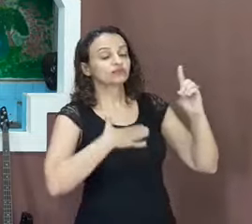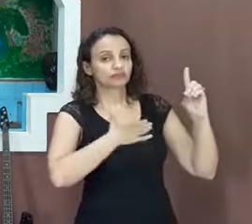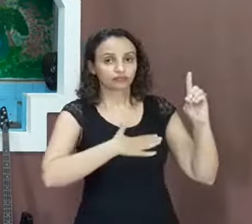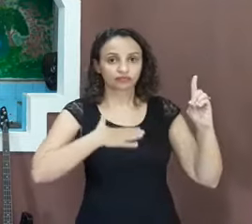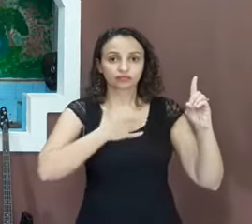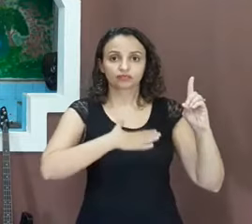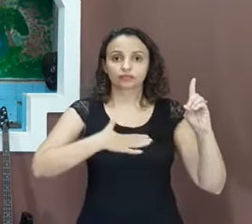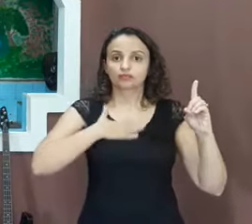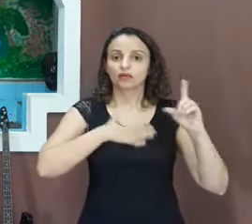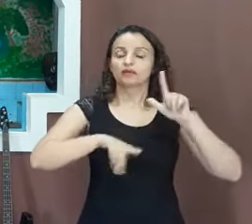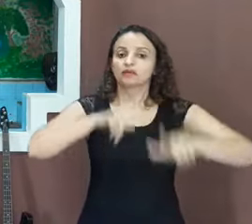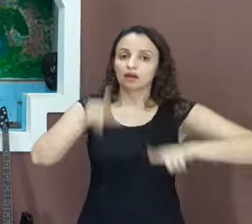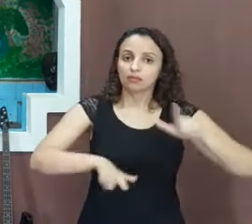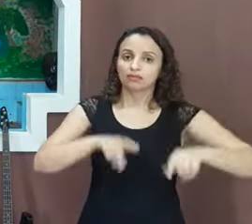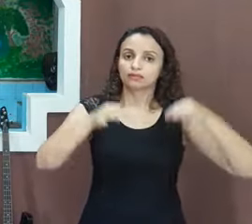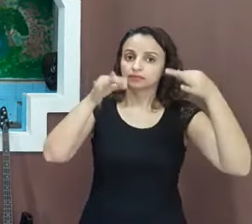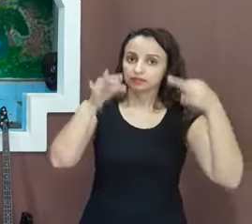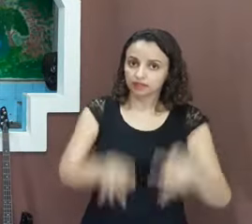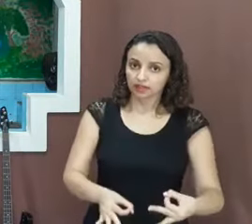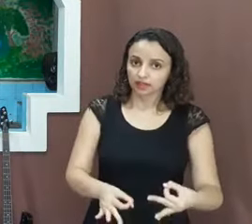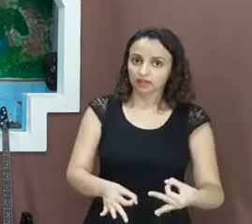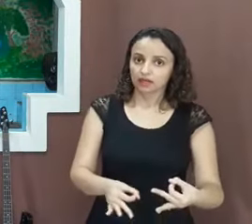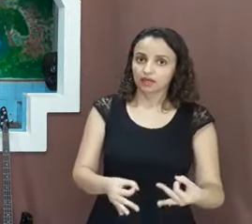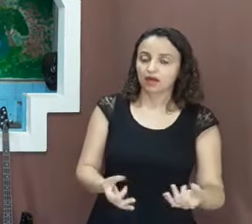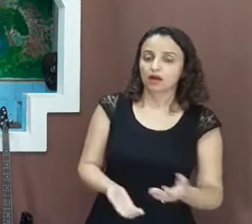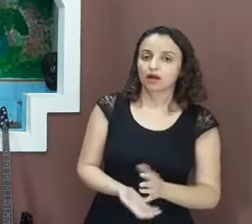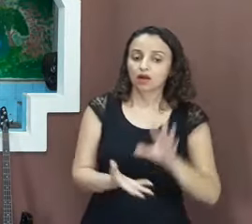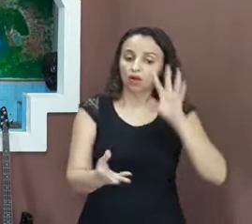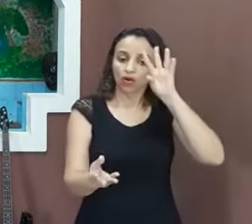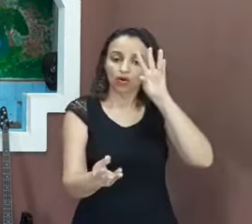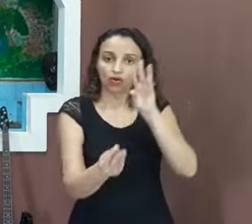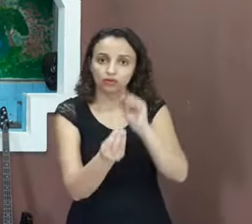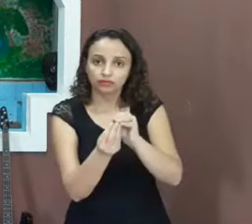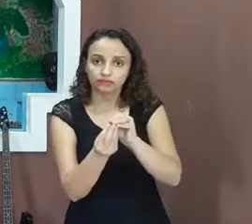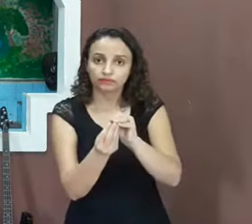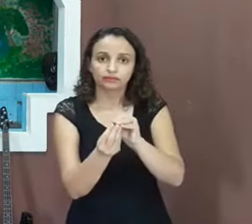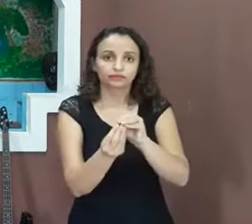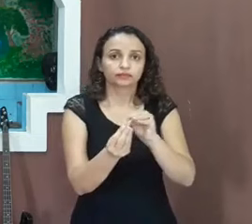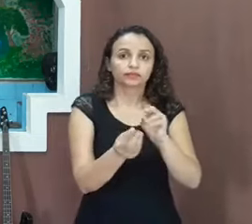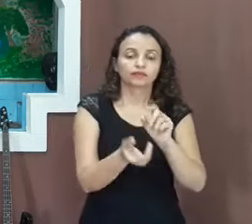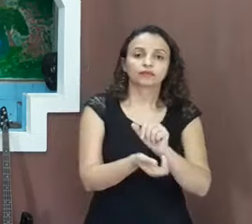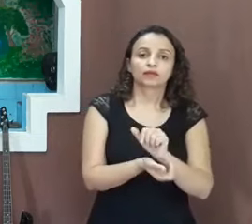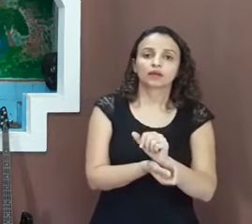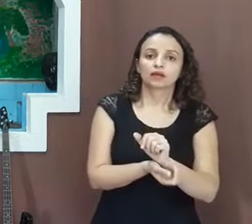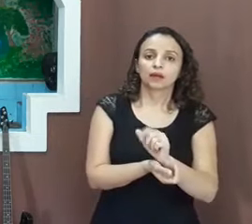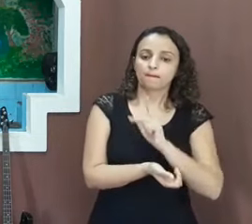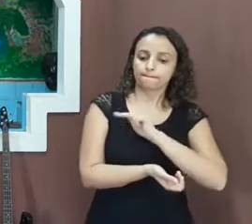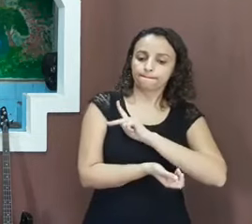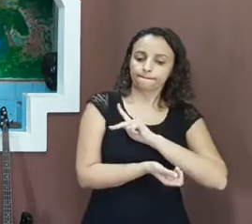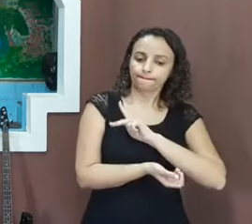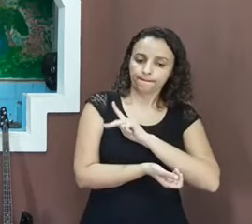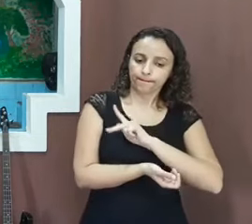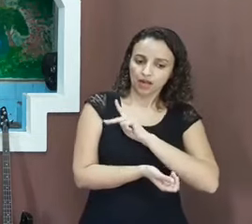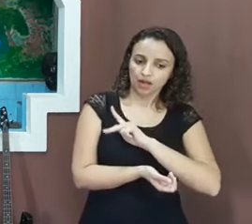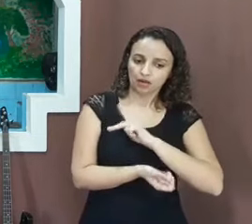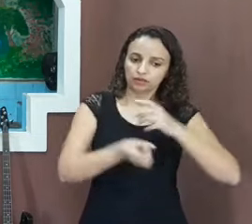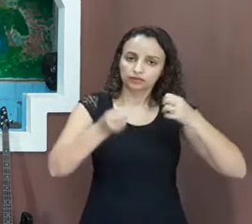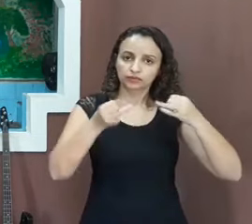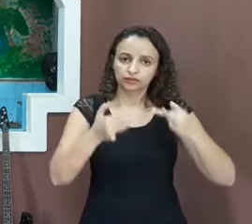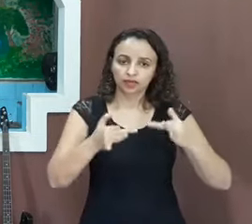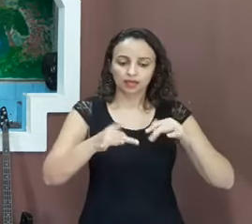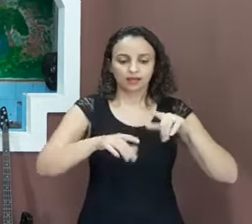trabalhe decentemente. Concluindo, para o apóstolo Paulo, amor, trabalho e esperança devem andar